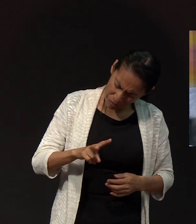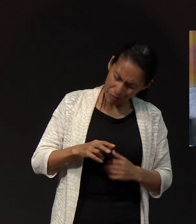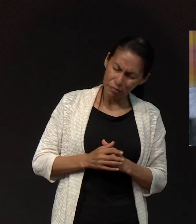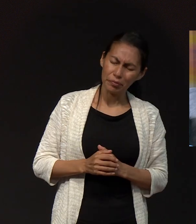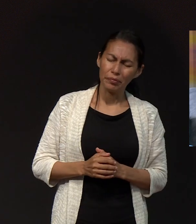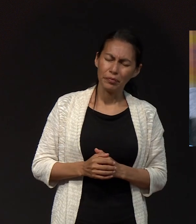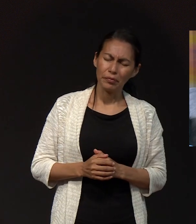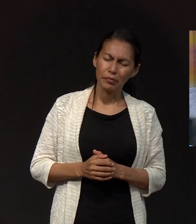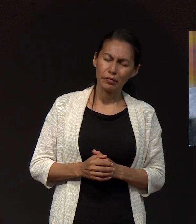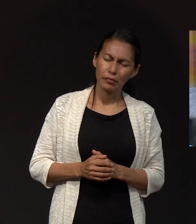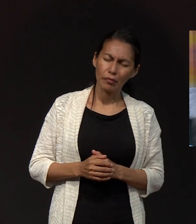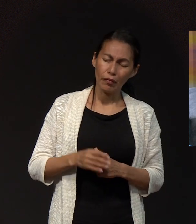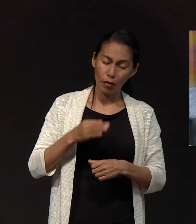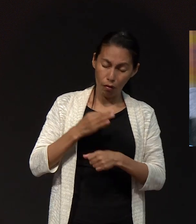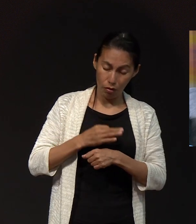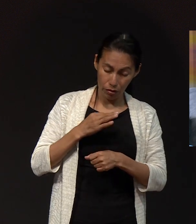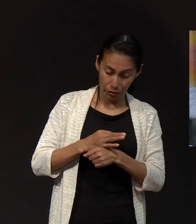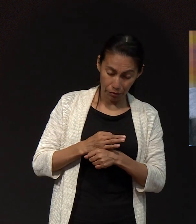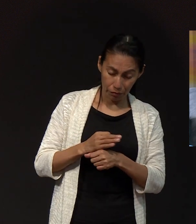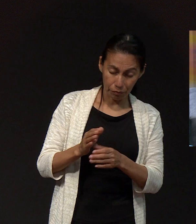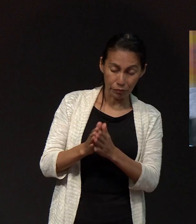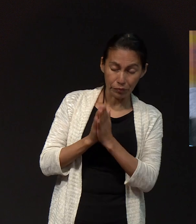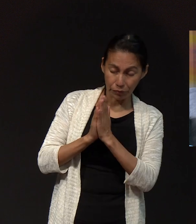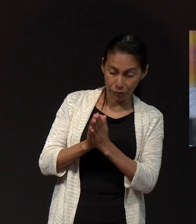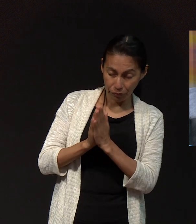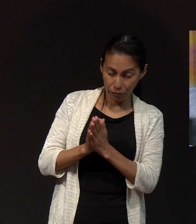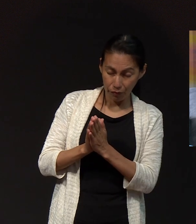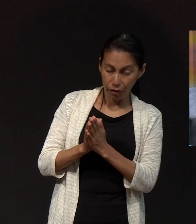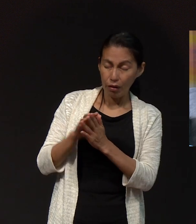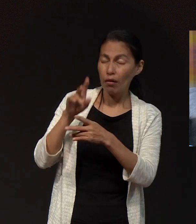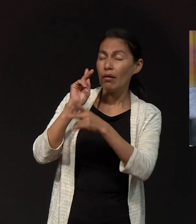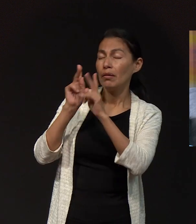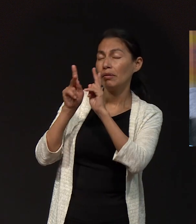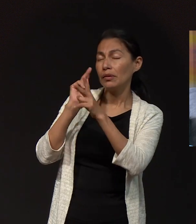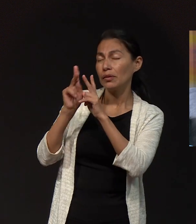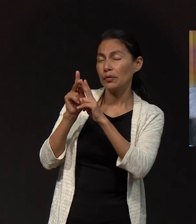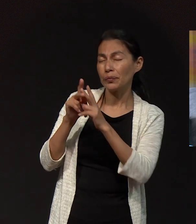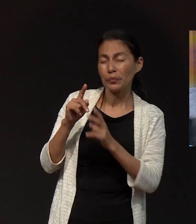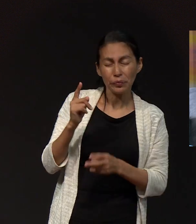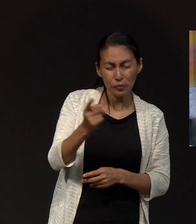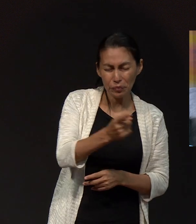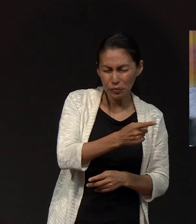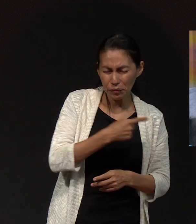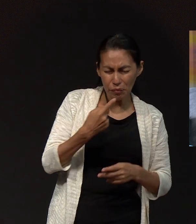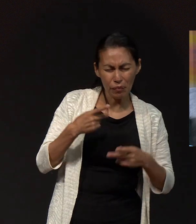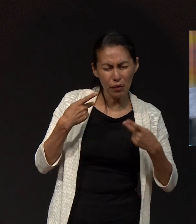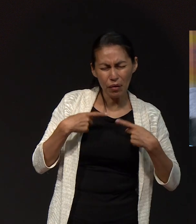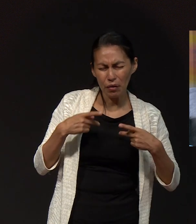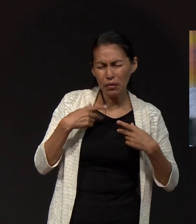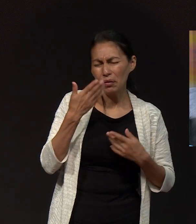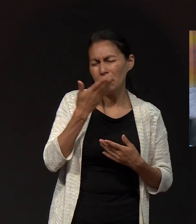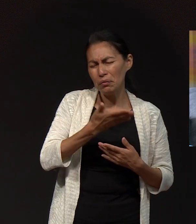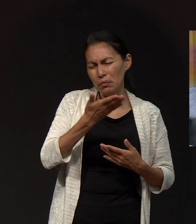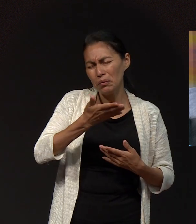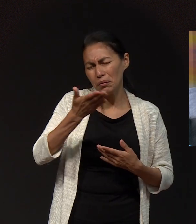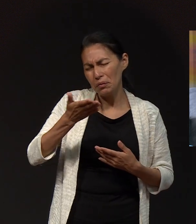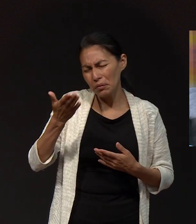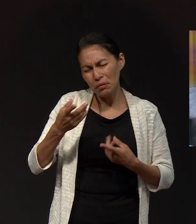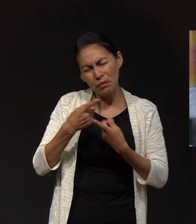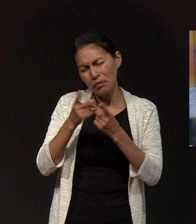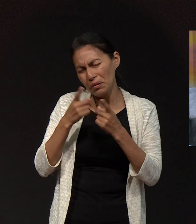Padre Quiero hablarte Y quiero poner Delante de ti Las peticiones Que hemos escuchado Señor Hay varias peticiones De salud